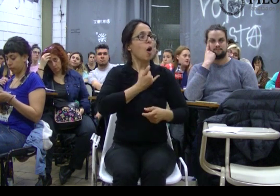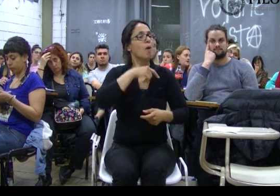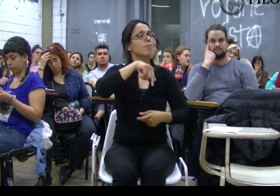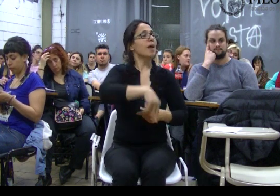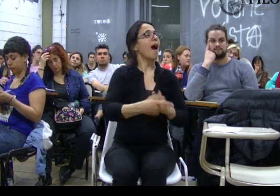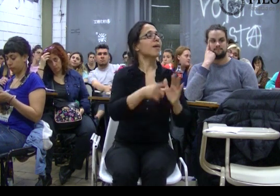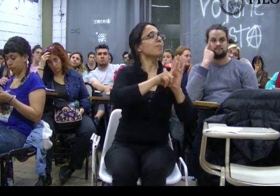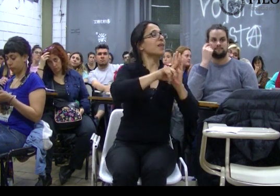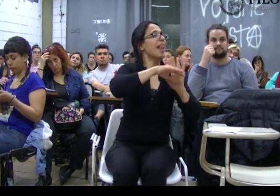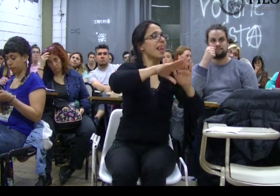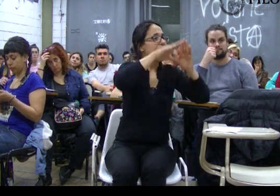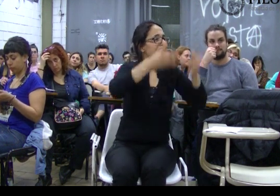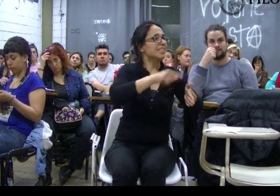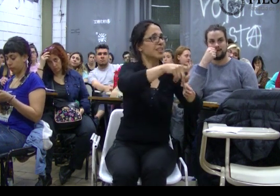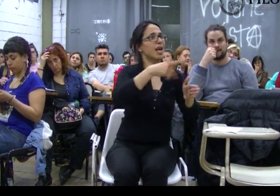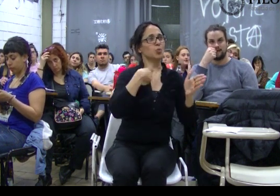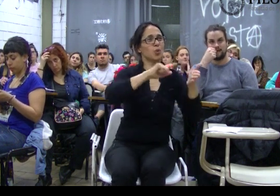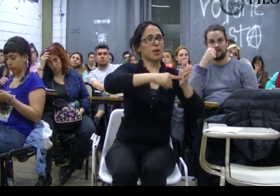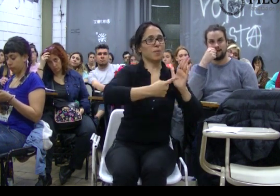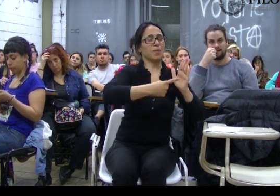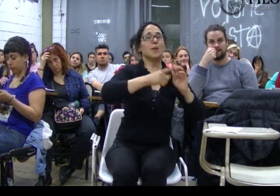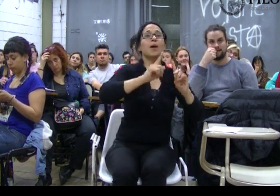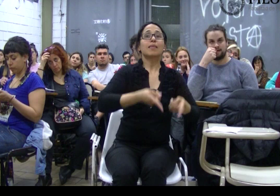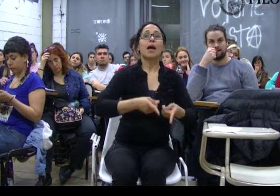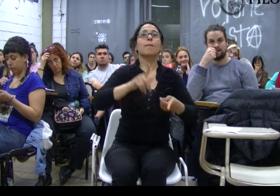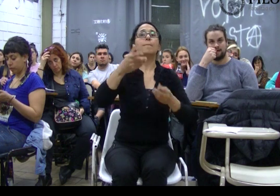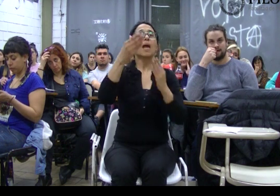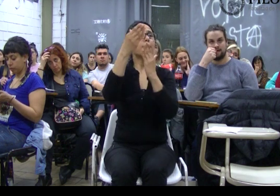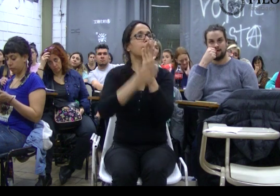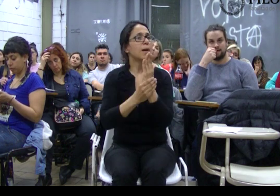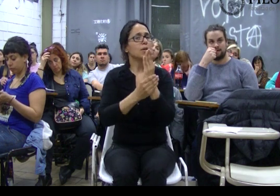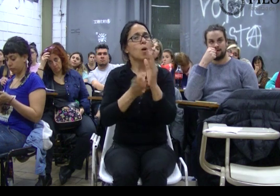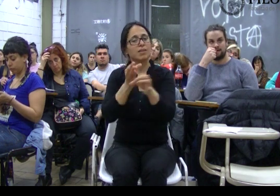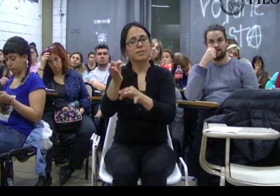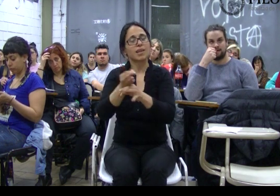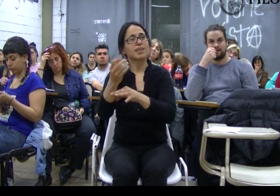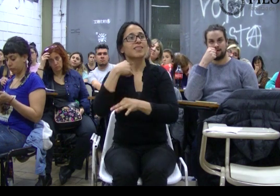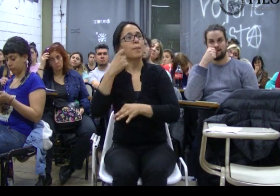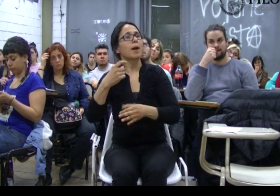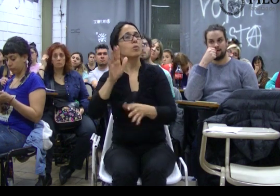Buenos Aires. Manuales de enseñanza de español como segunda lengua.